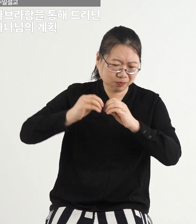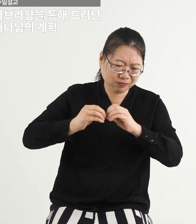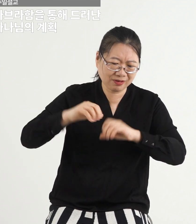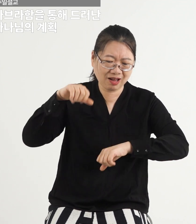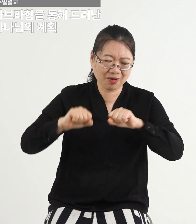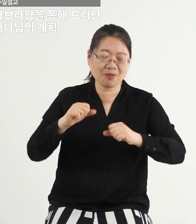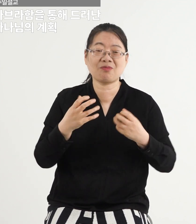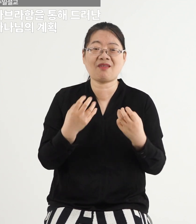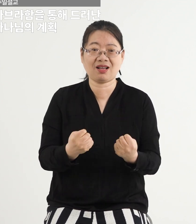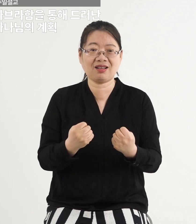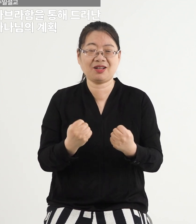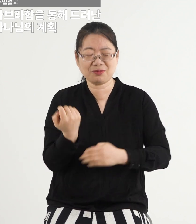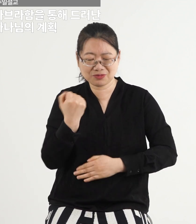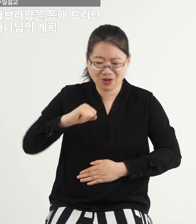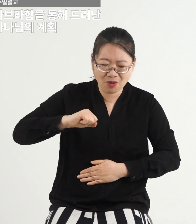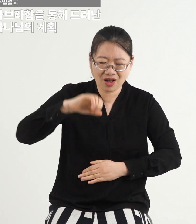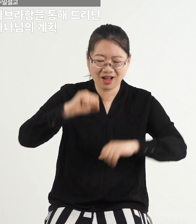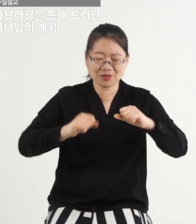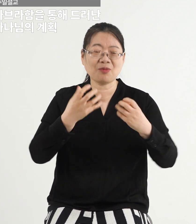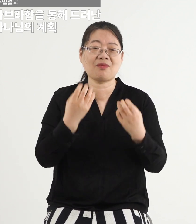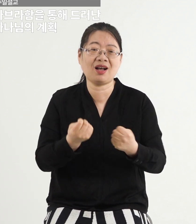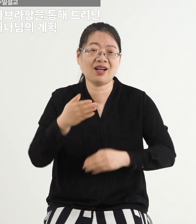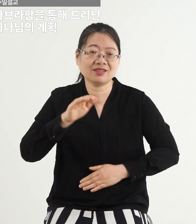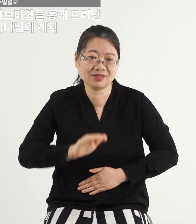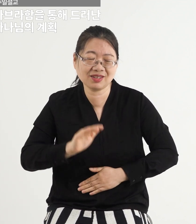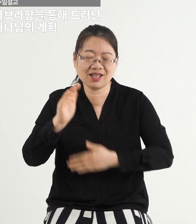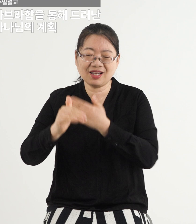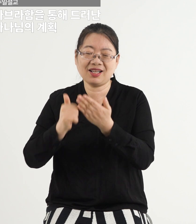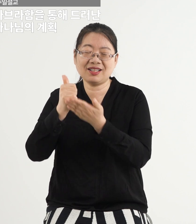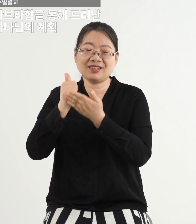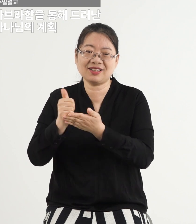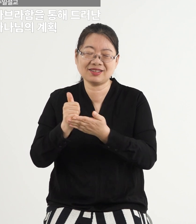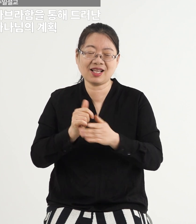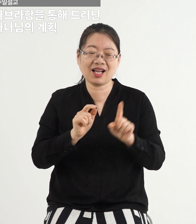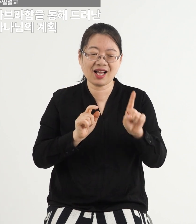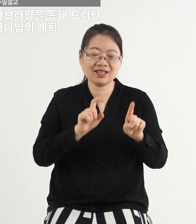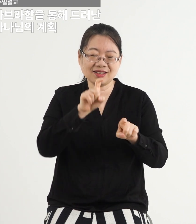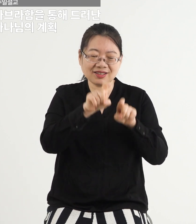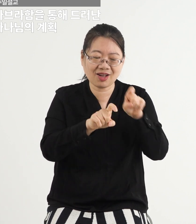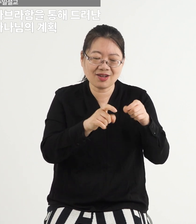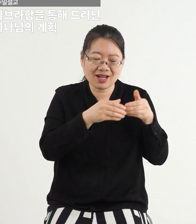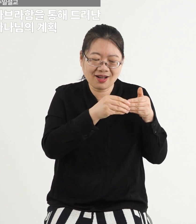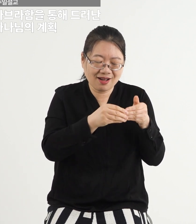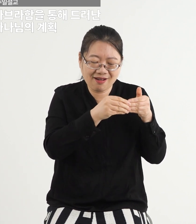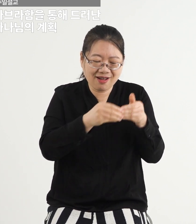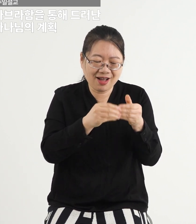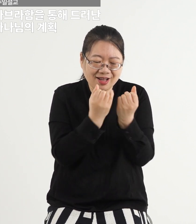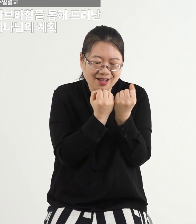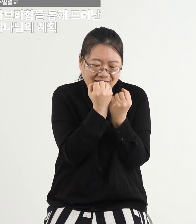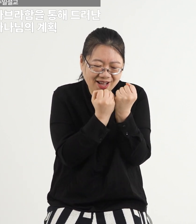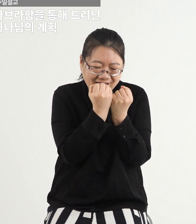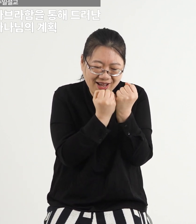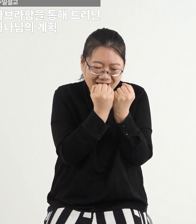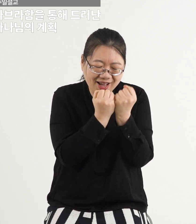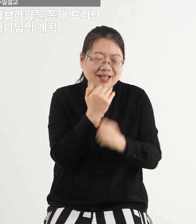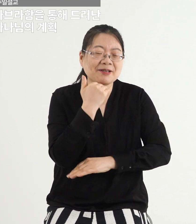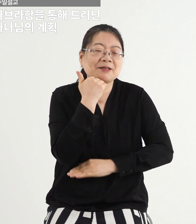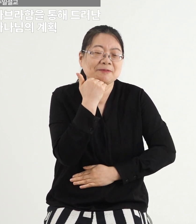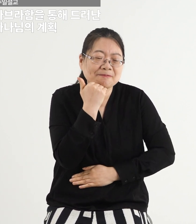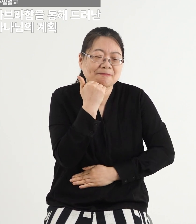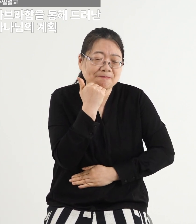해요. 그걸 한 걸음 한 걸음 하나님이 설득하시고 기다리셔서